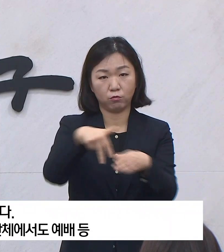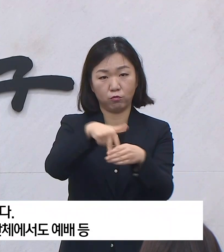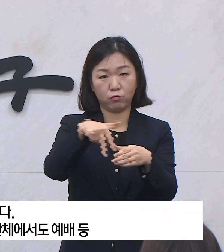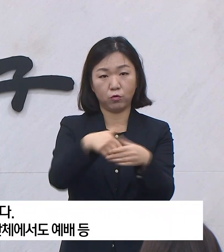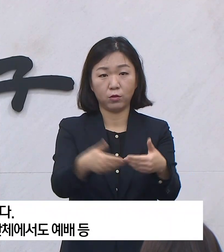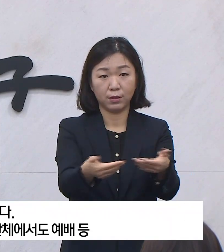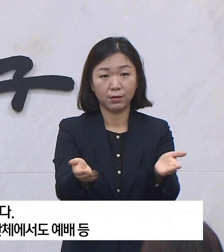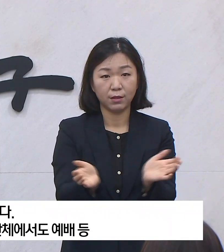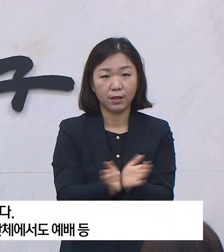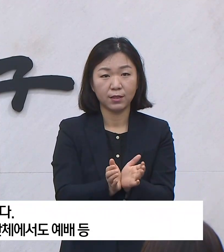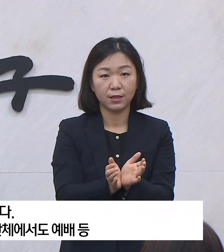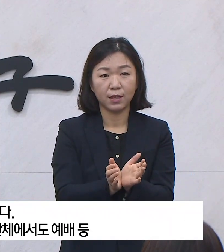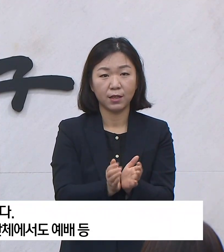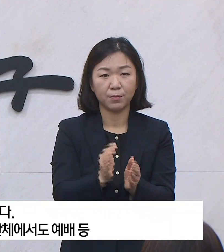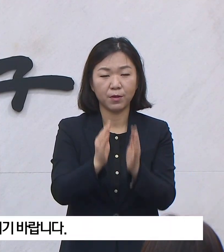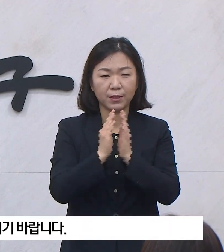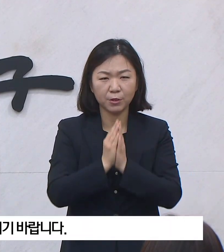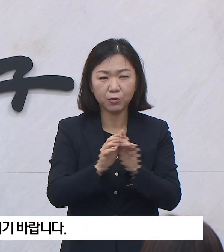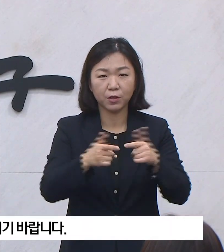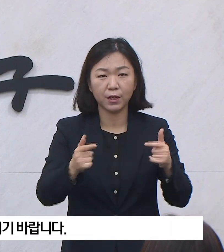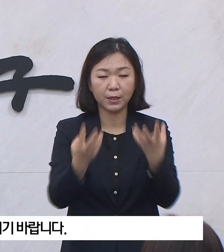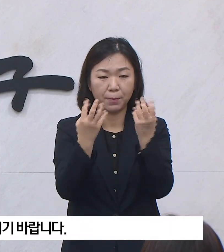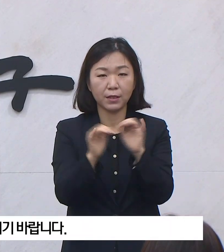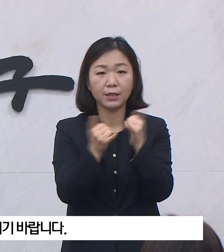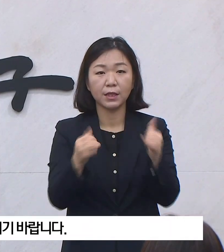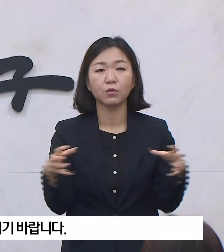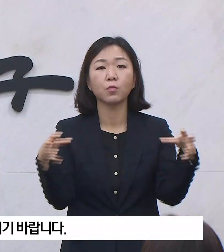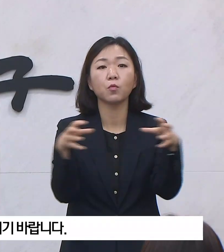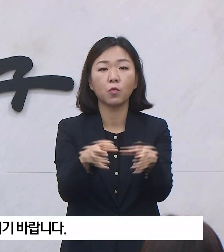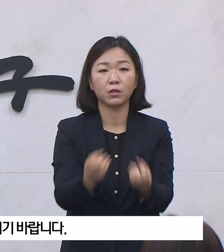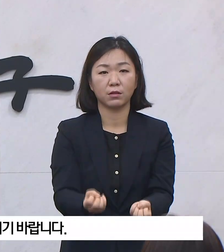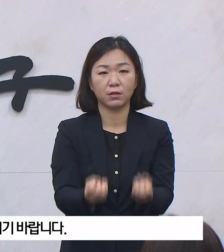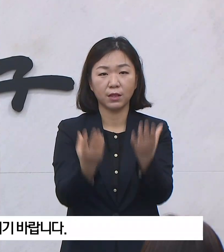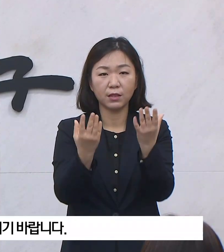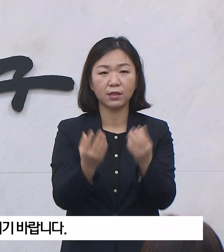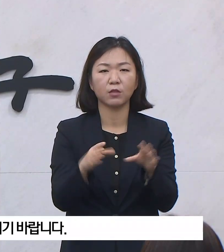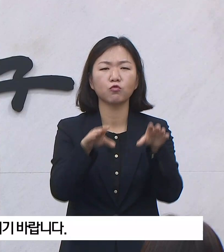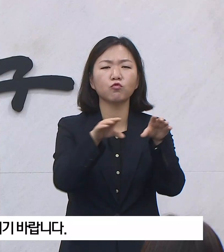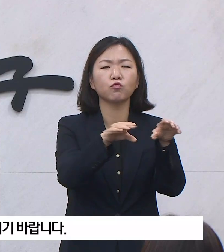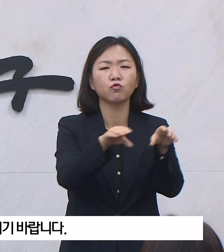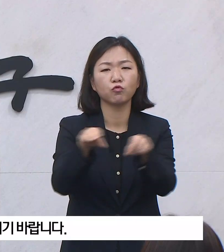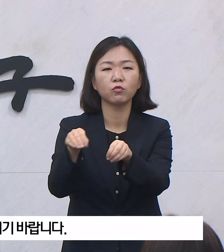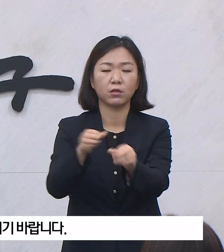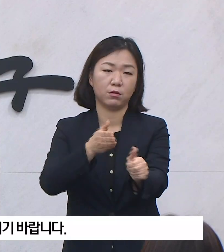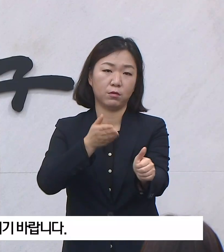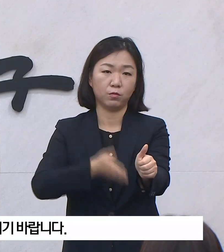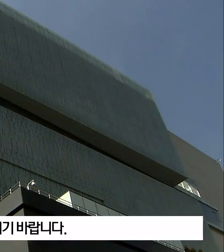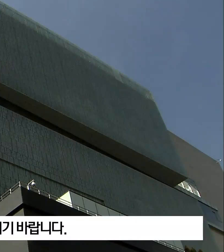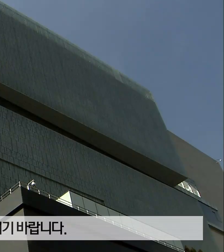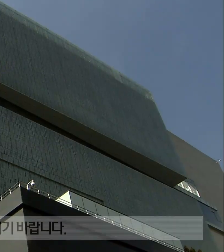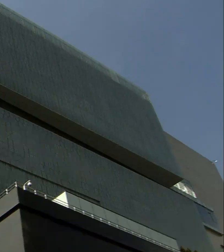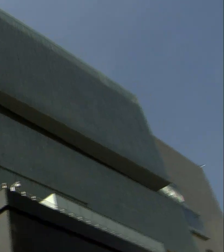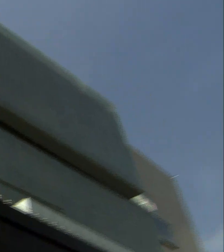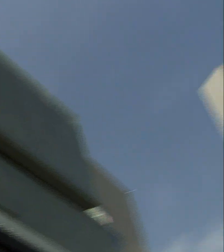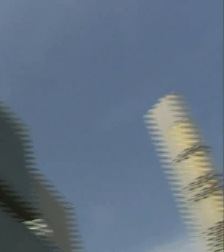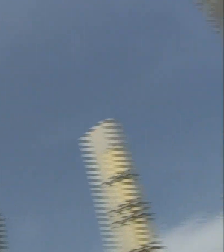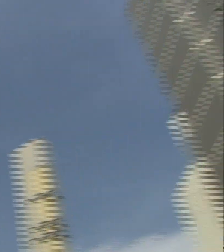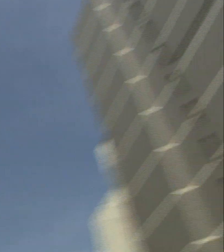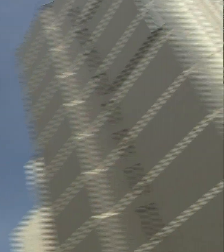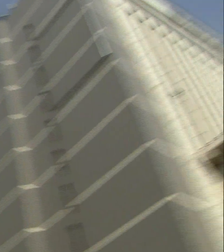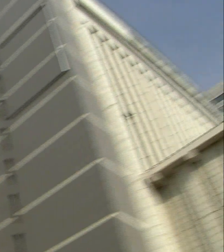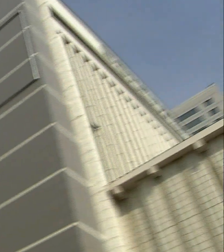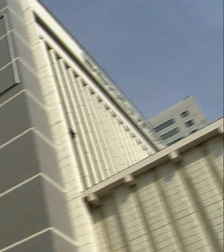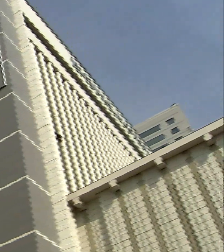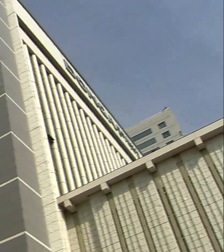종교단체에서도 예배 등 다중이 모이는 행사를 전면 중단해 주시기 바랍니다. 시민들이